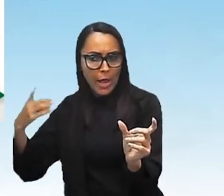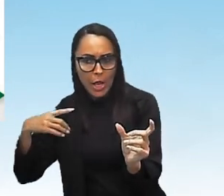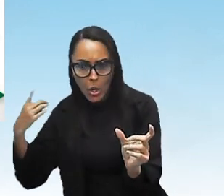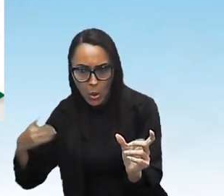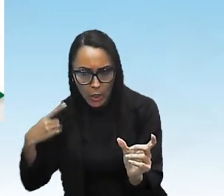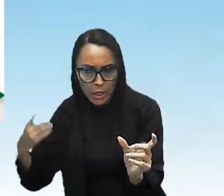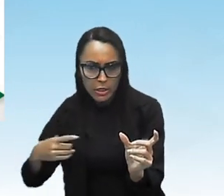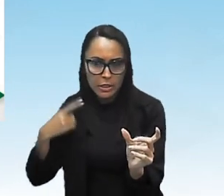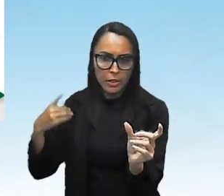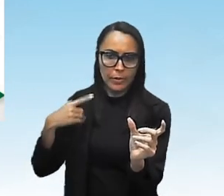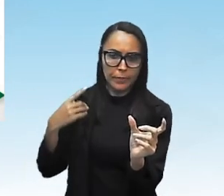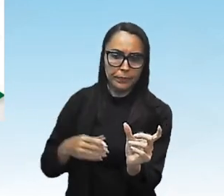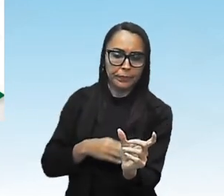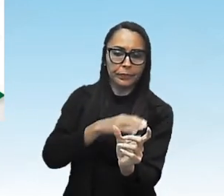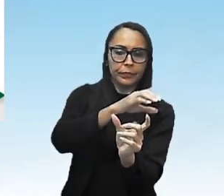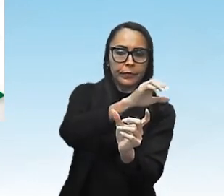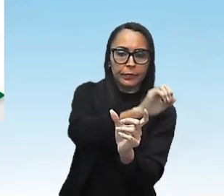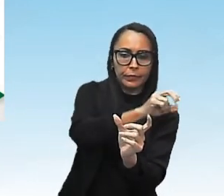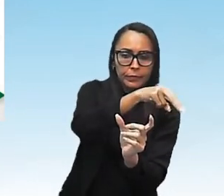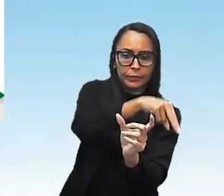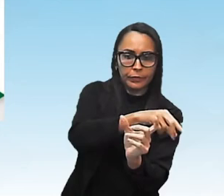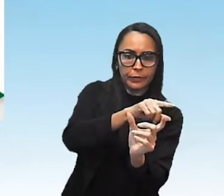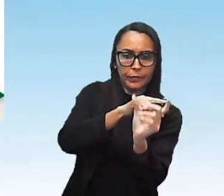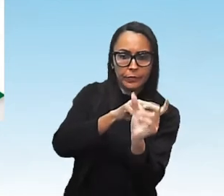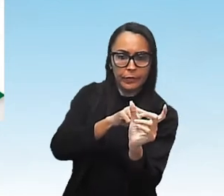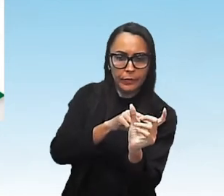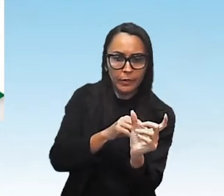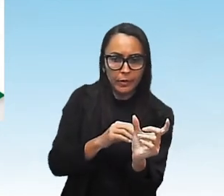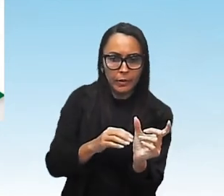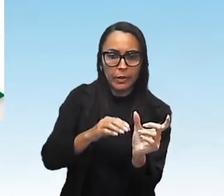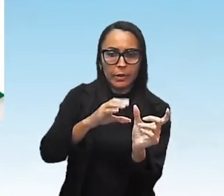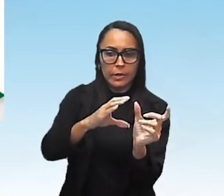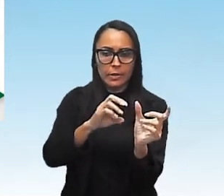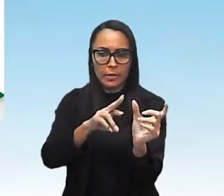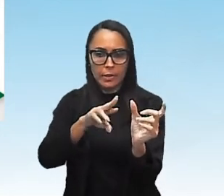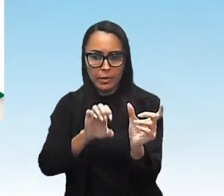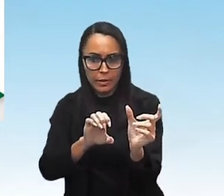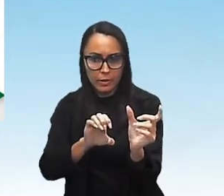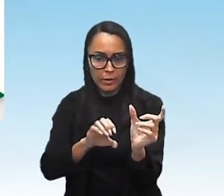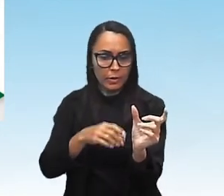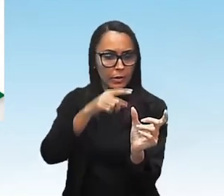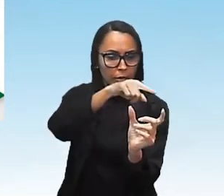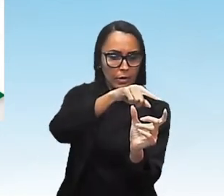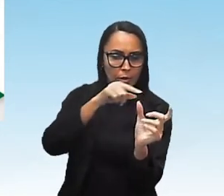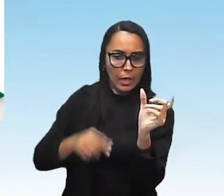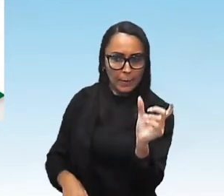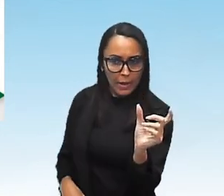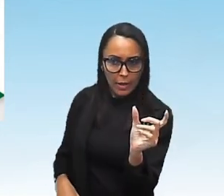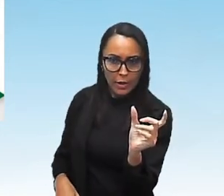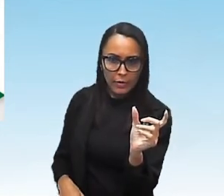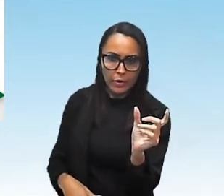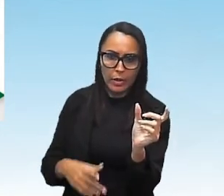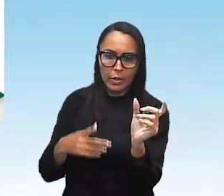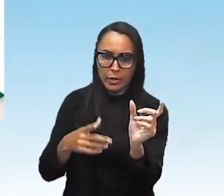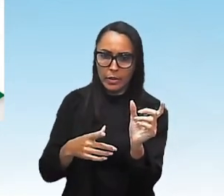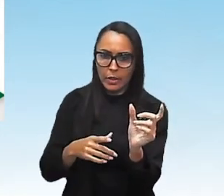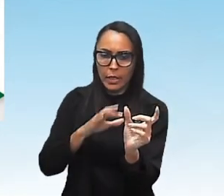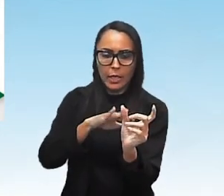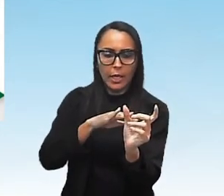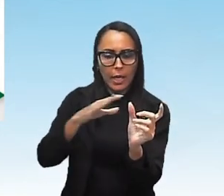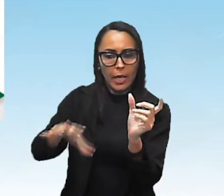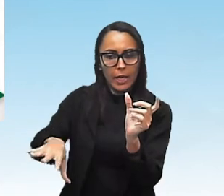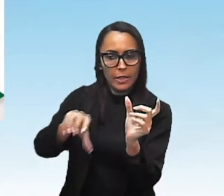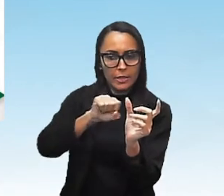enlouque, não existe. Enlouquecer, não existe. Então, enlouquecer, a palavra, a raiz, recebeu ao mesmo tempo